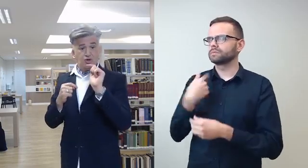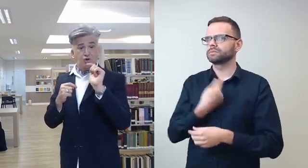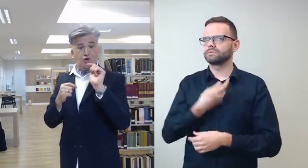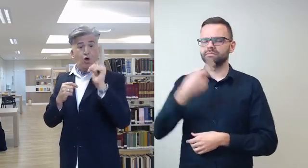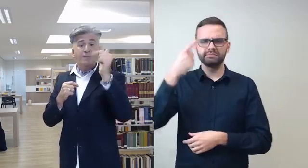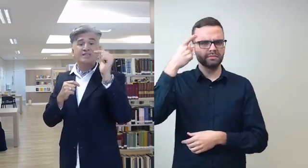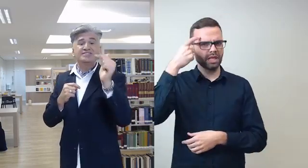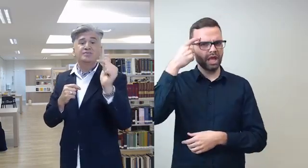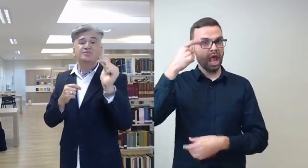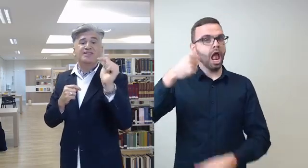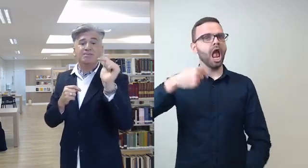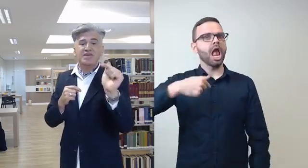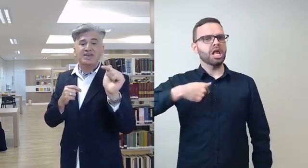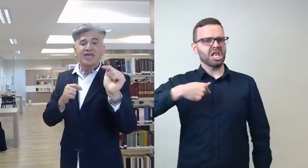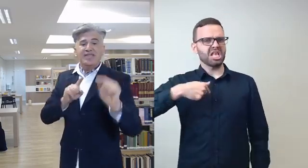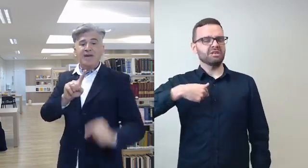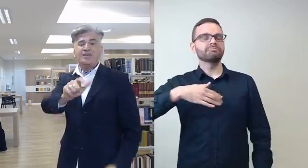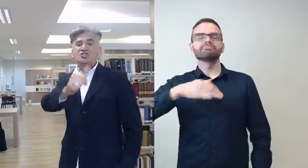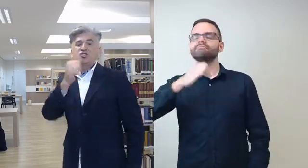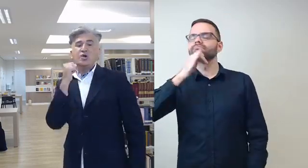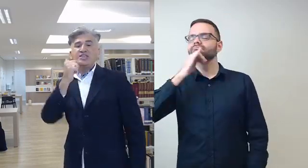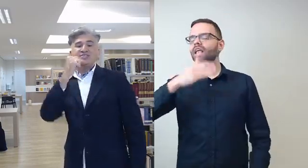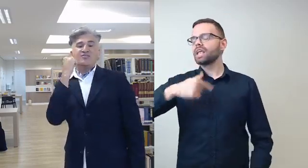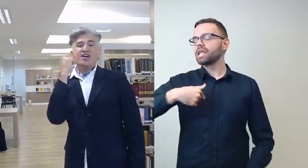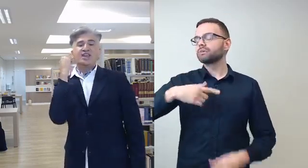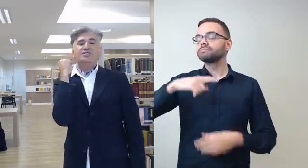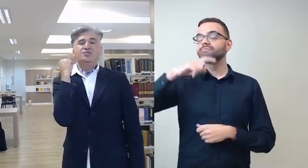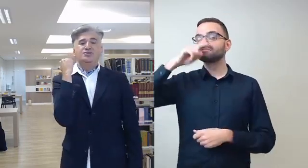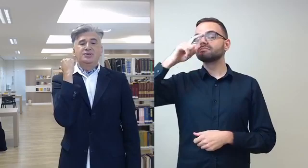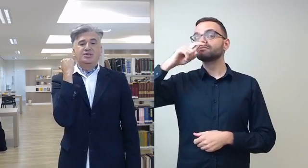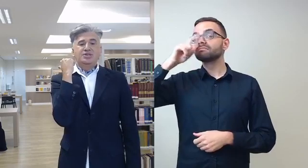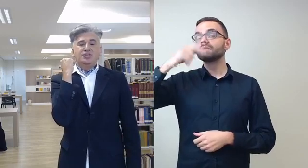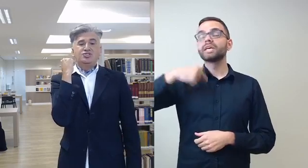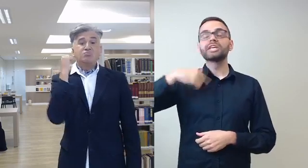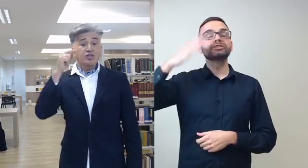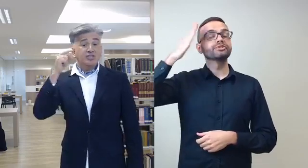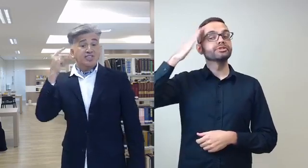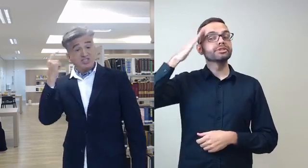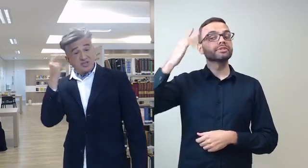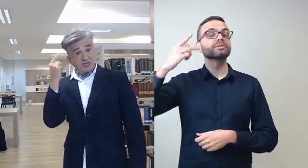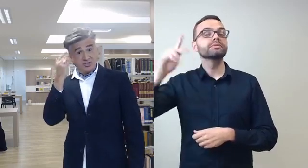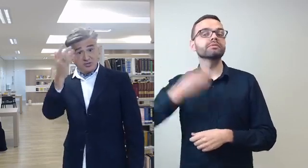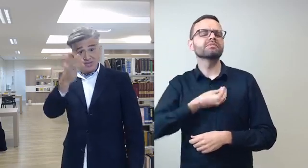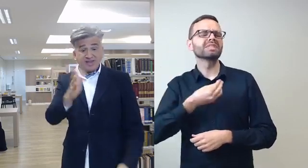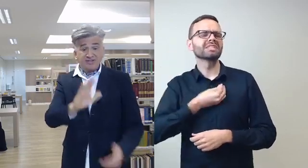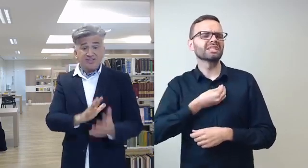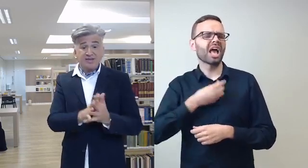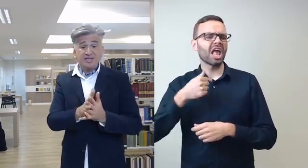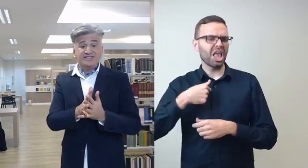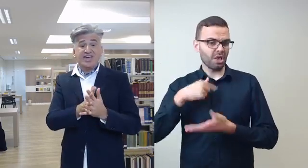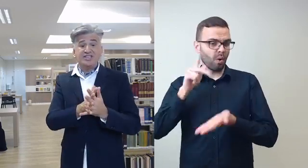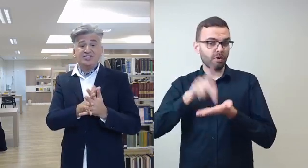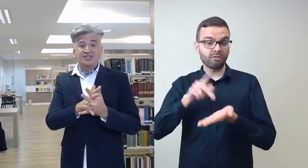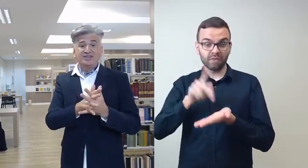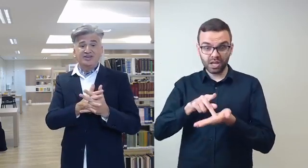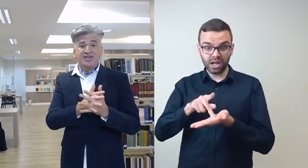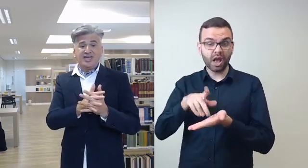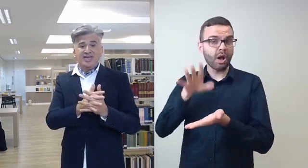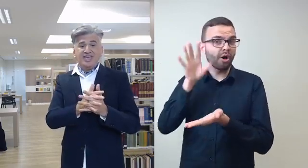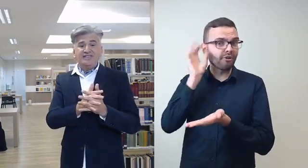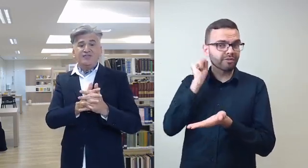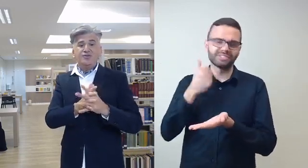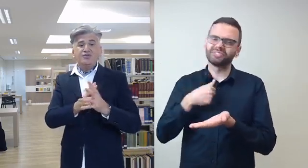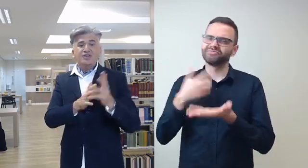sabemos ou pensamos saber da pessoa que está falando, de modo que deixamos de escutar a verdadeira mensagem,